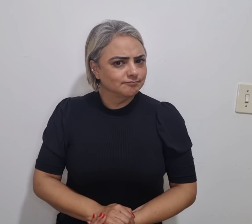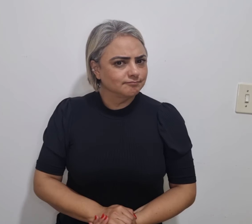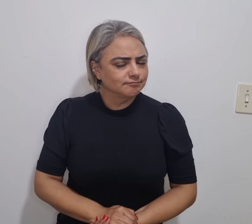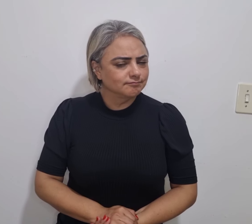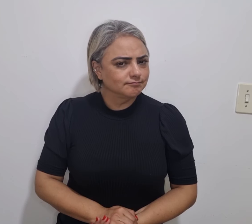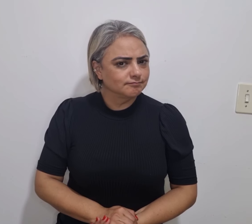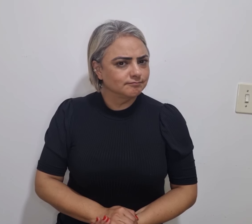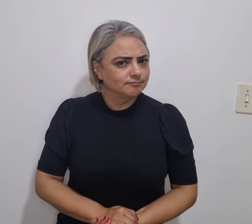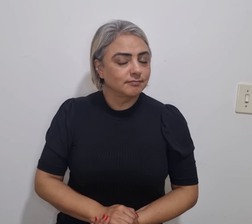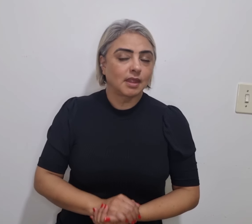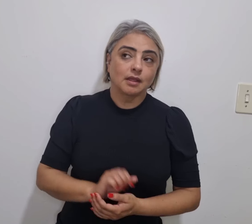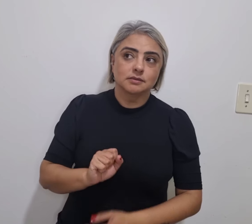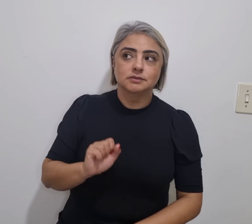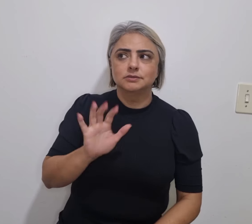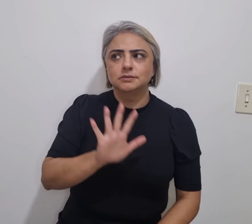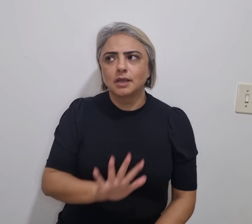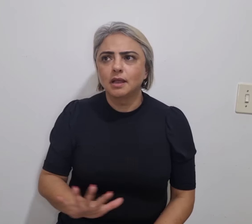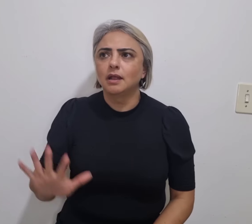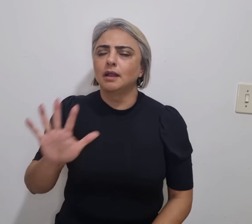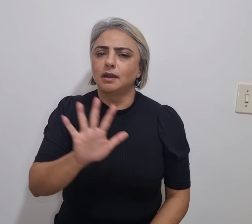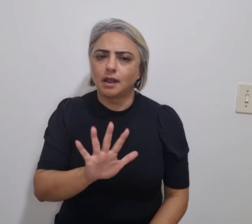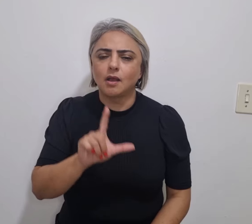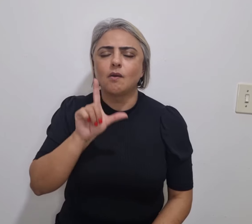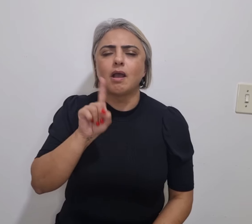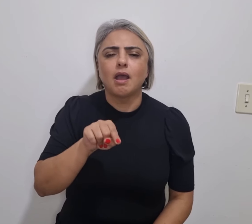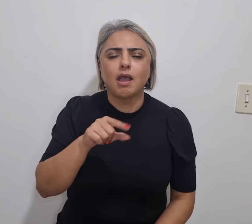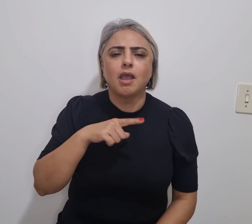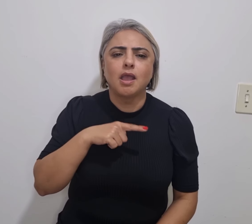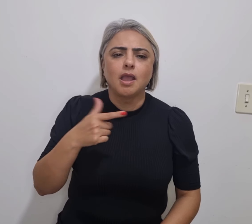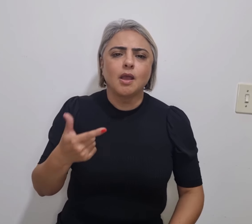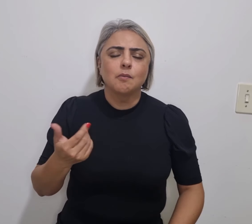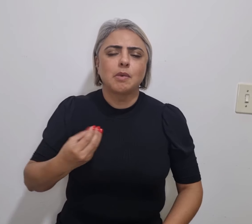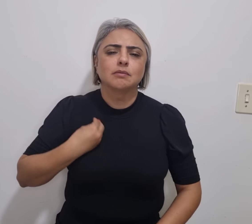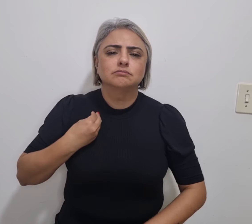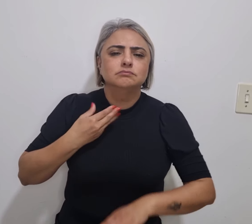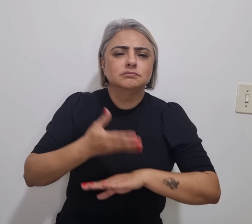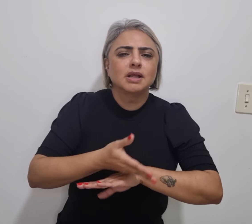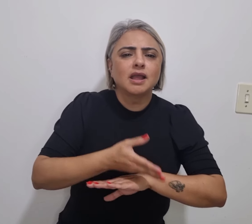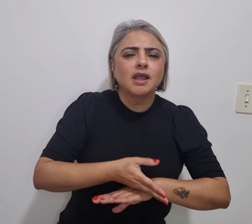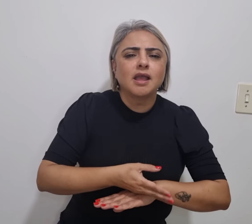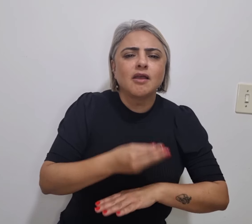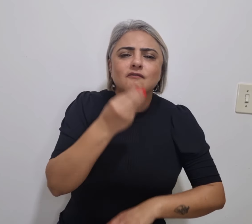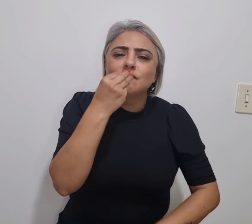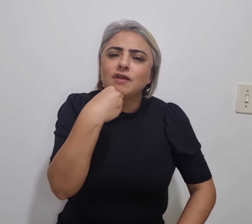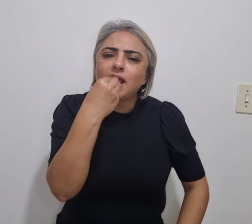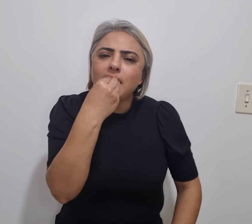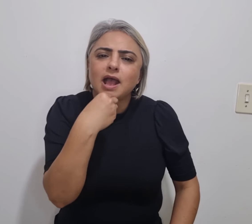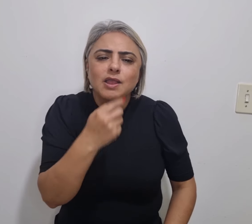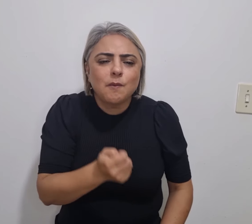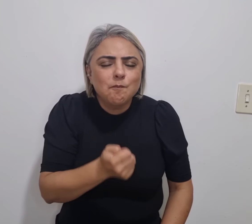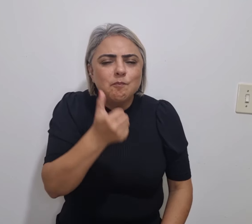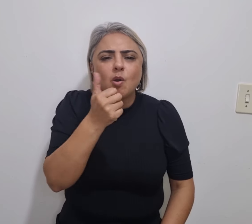De um modo geral, trata-se de uma participação frágil e pouco